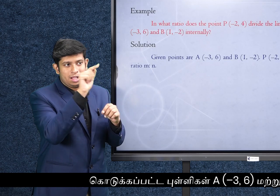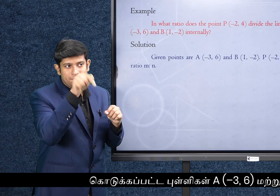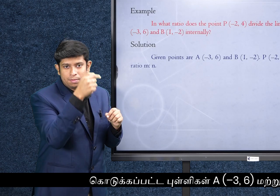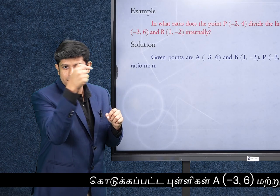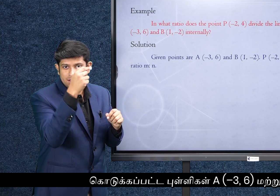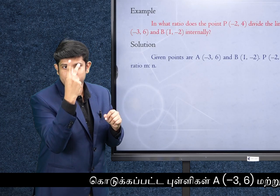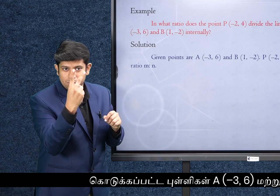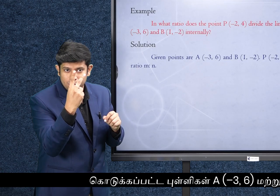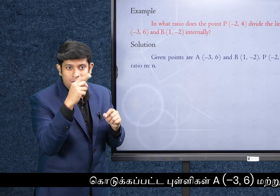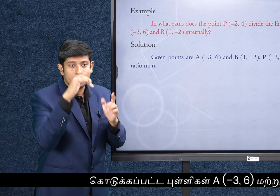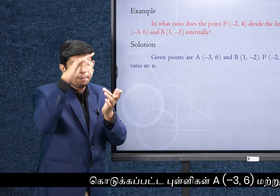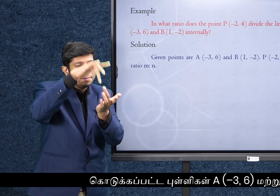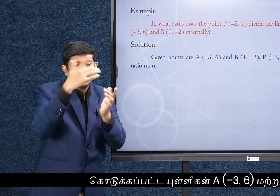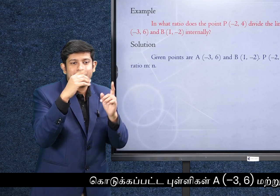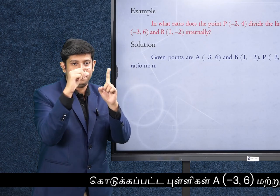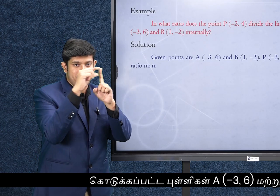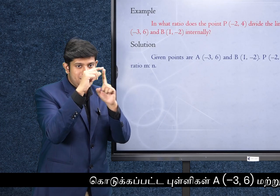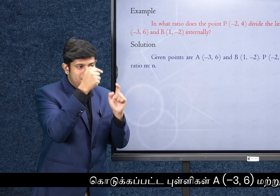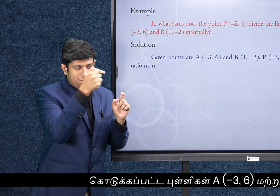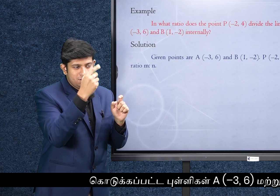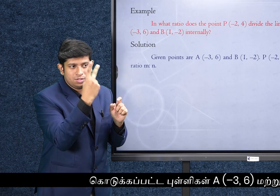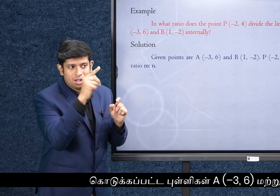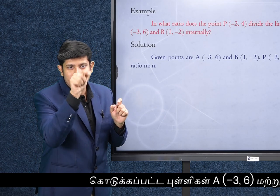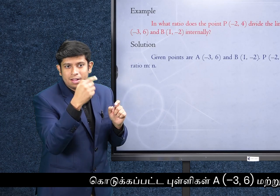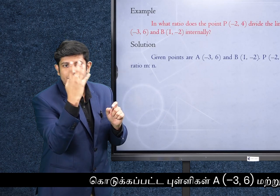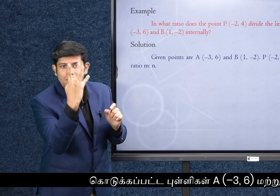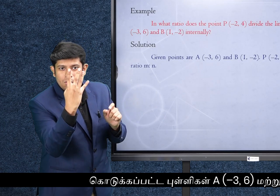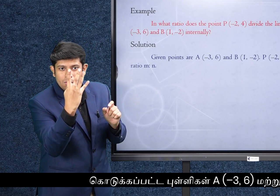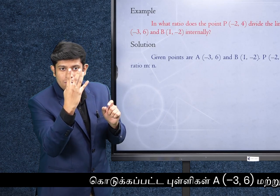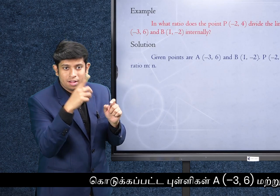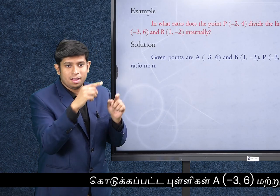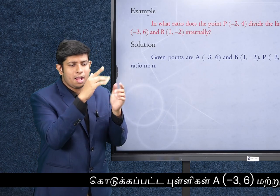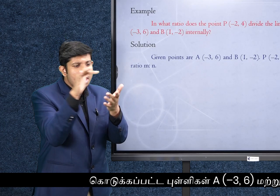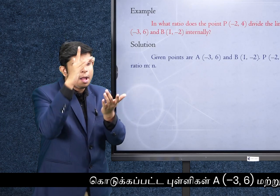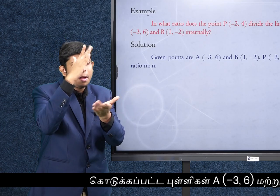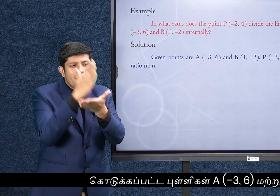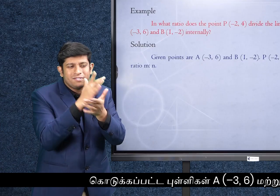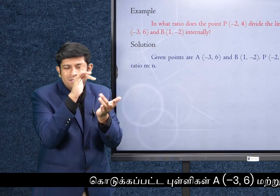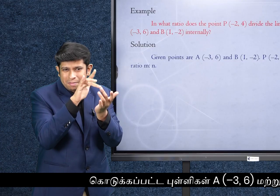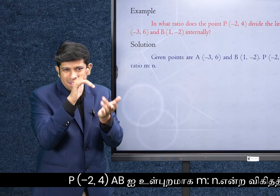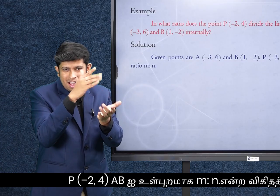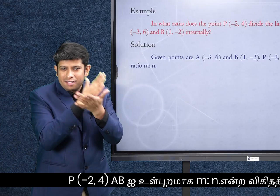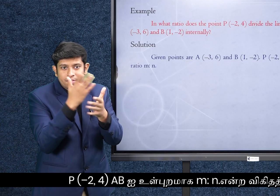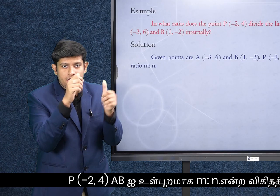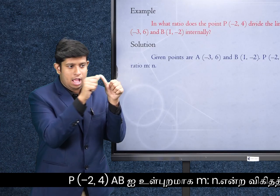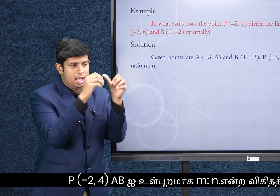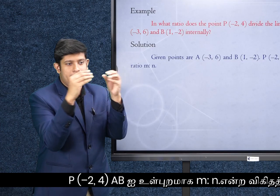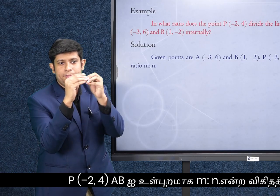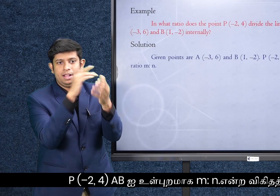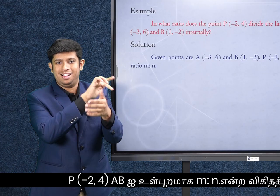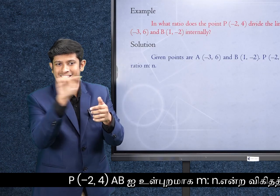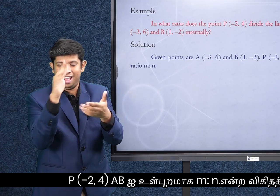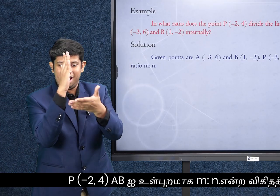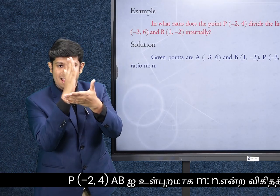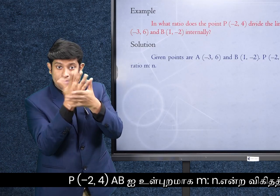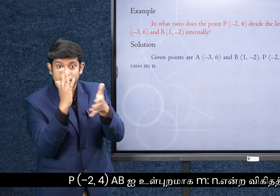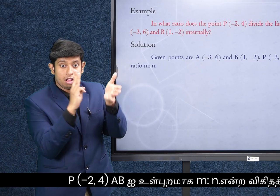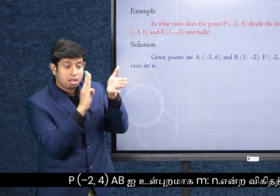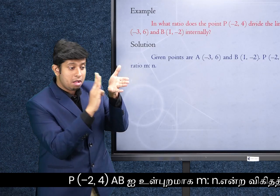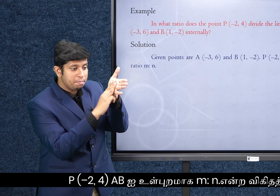6 மற்றும் பி அடைப்புக்குறிக்குள் 1 கழித்தல் 2 பி அடைப்புக்குறிக்குள் கழித்தல் 2